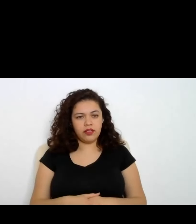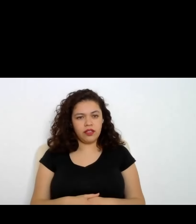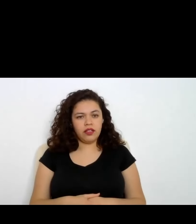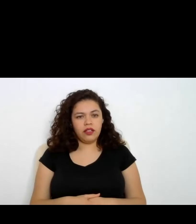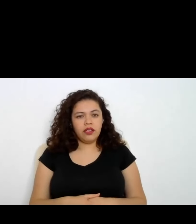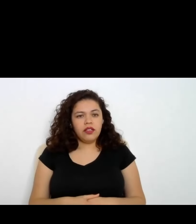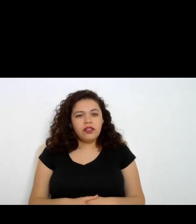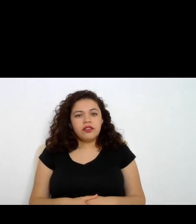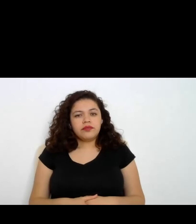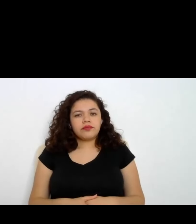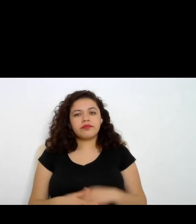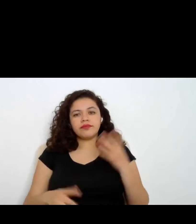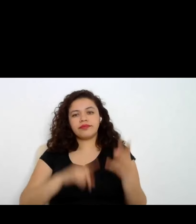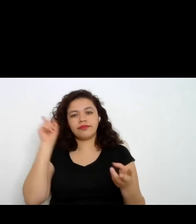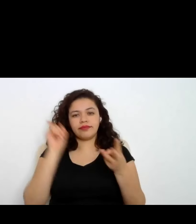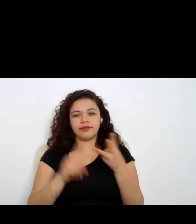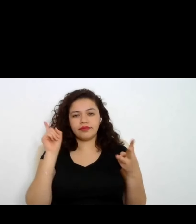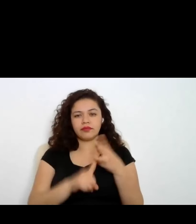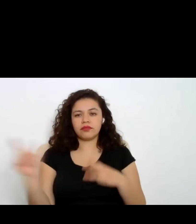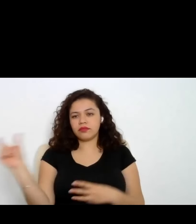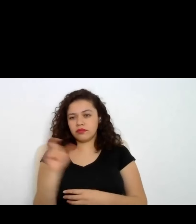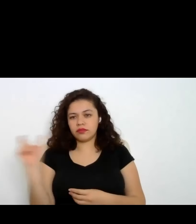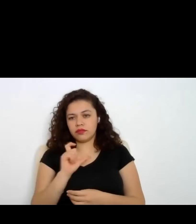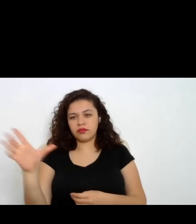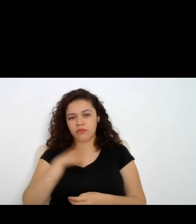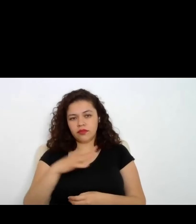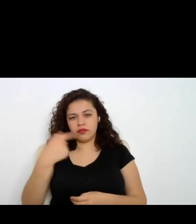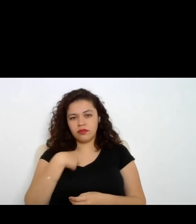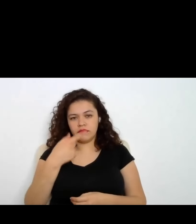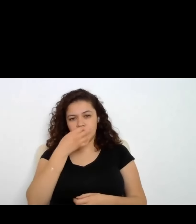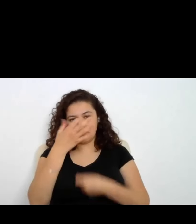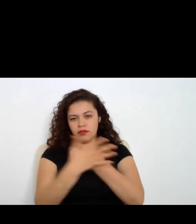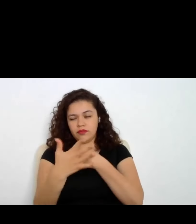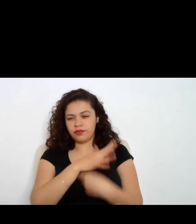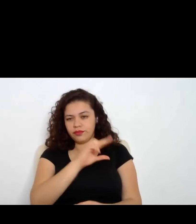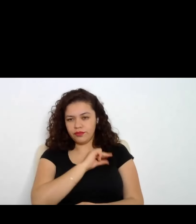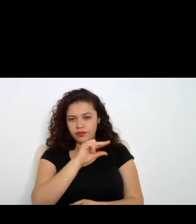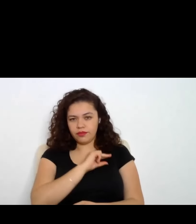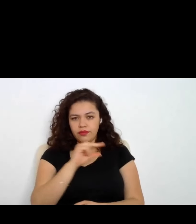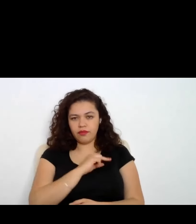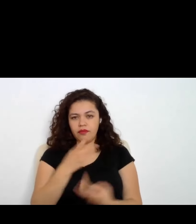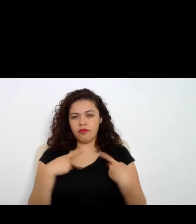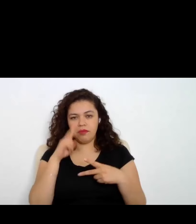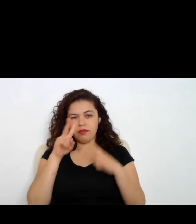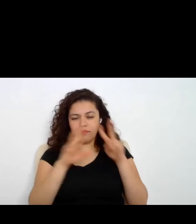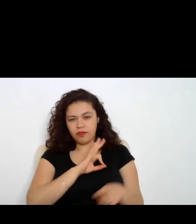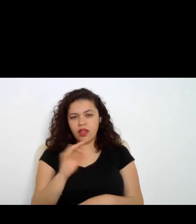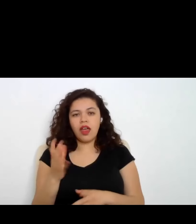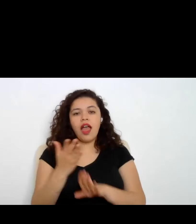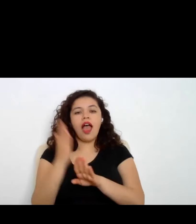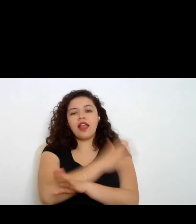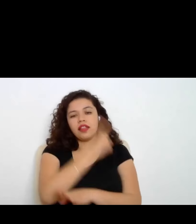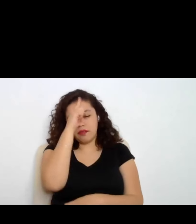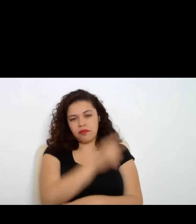Y el tercer momento en que puedo poner a disposición el aviso de privacidad es previo al aprovechamiento